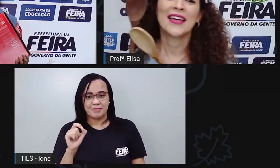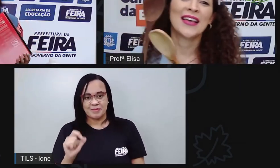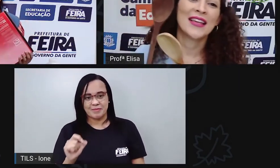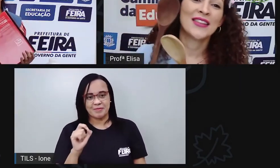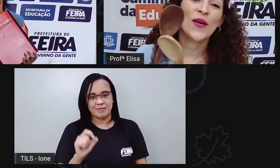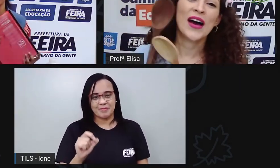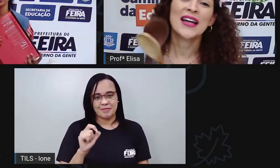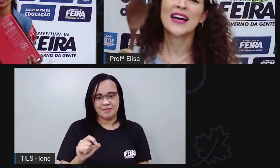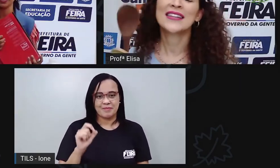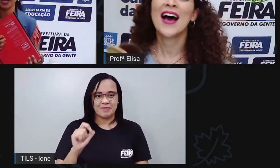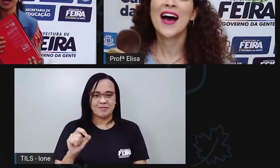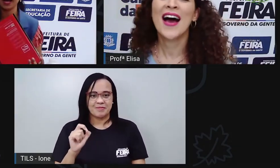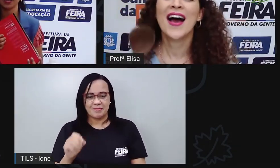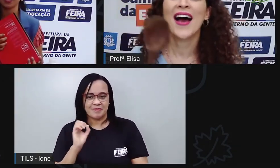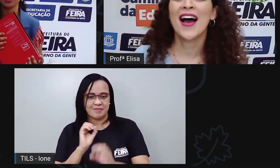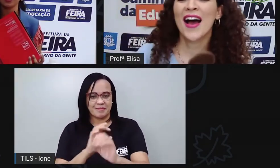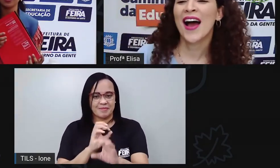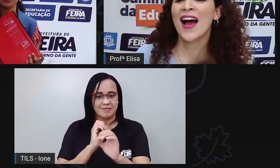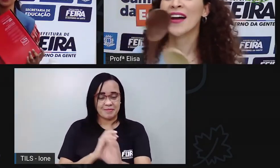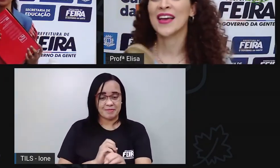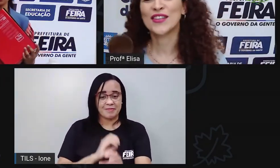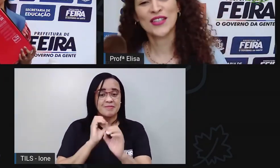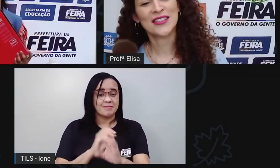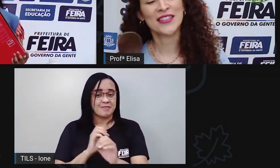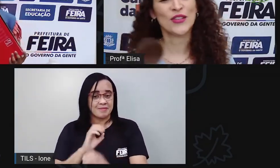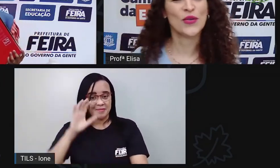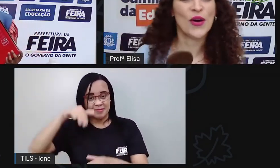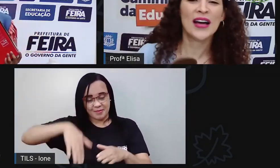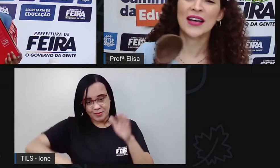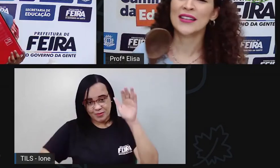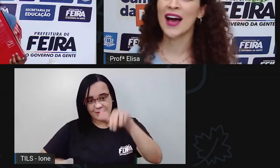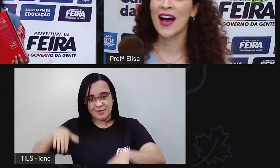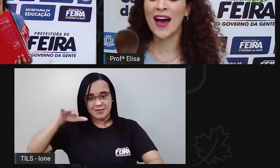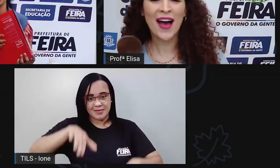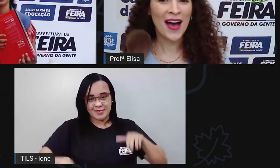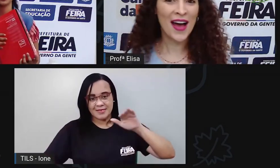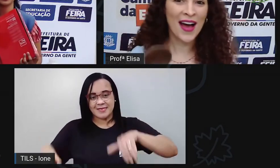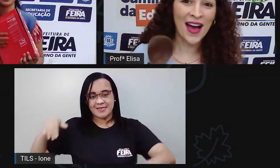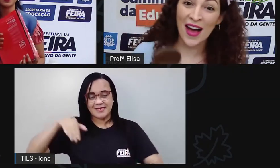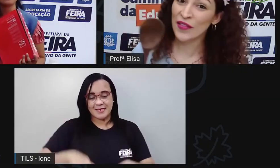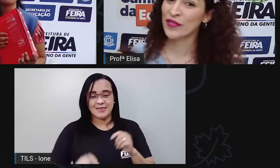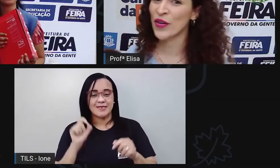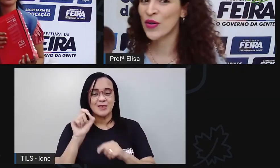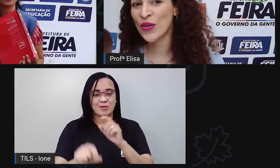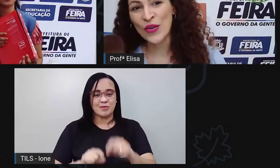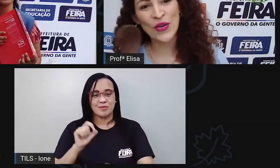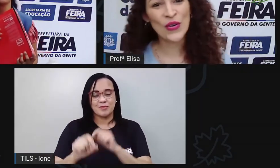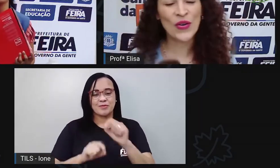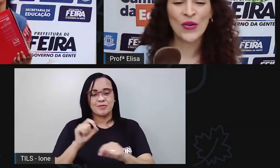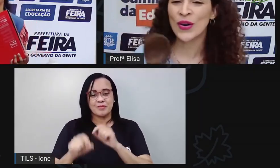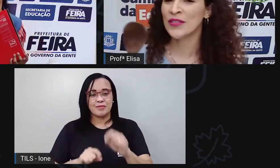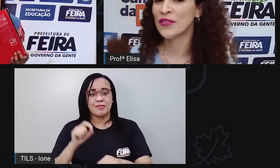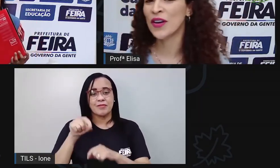Quem te ensinou a nadar? Quem te ensinou a nadar? Foi.